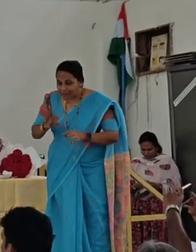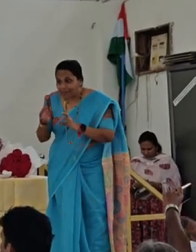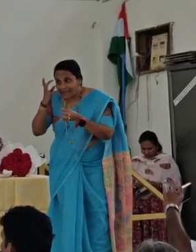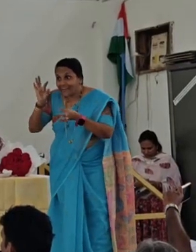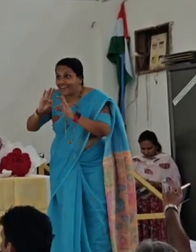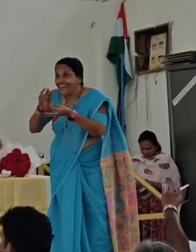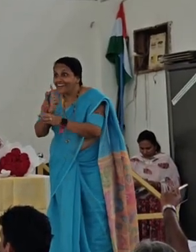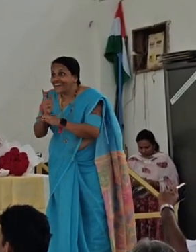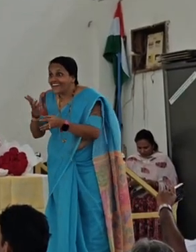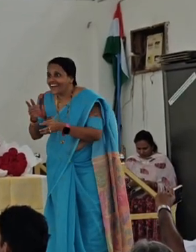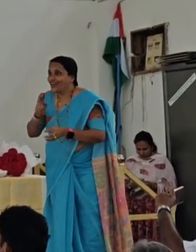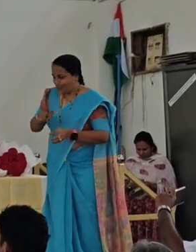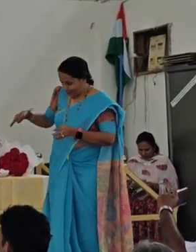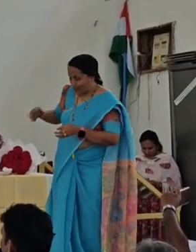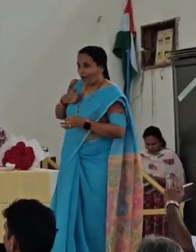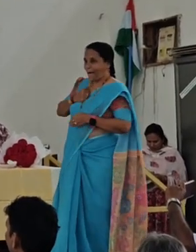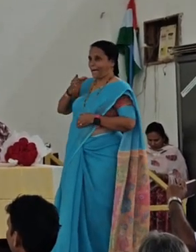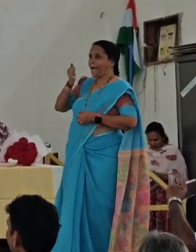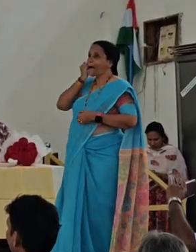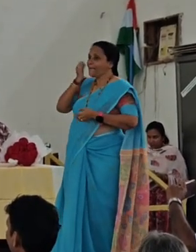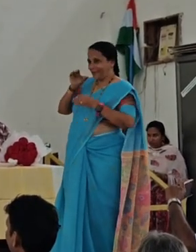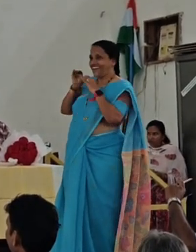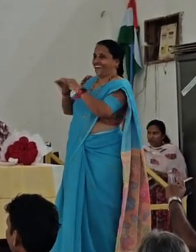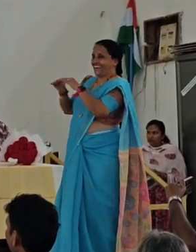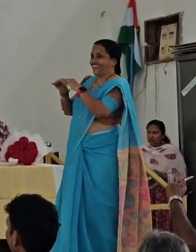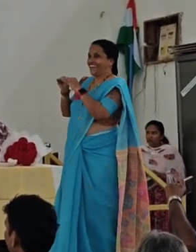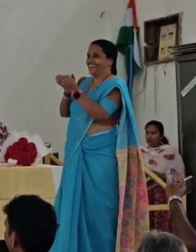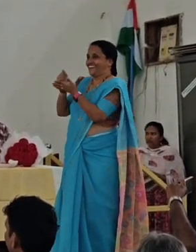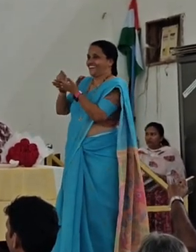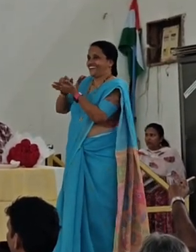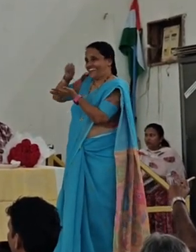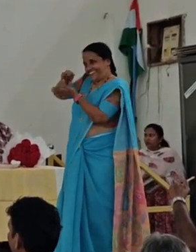స్కూల్లో లేకపోతే ఇంక్లూజివ్ ఎడ్యుకేషన్ ఉన్న స్కూల్స్లో